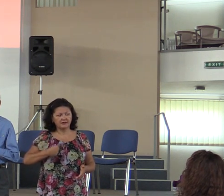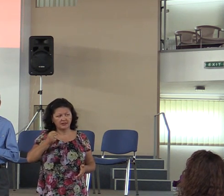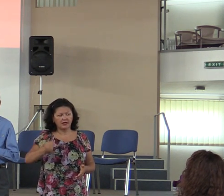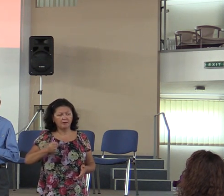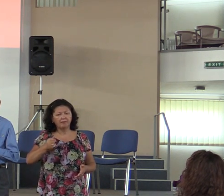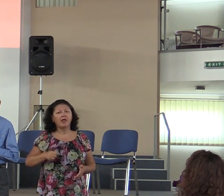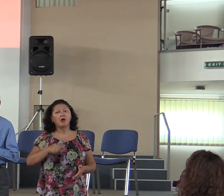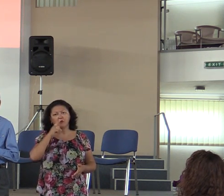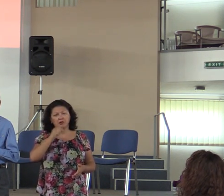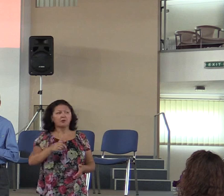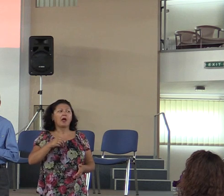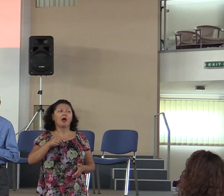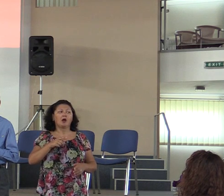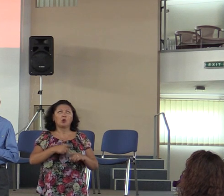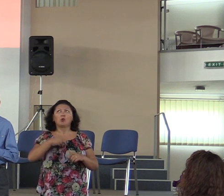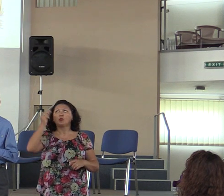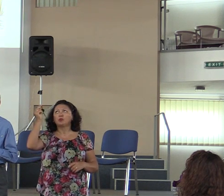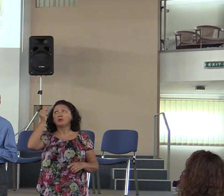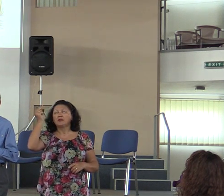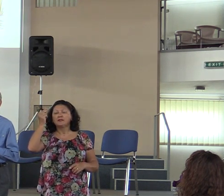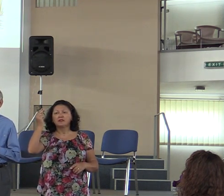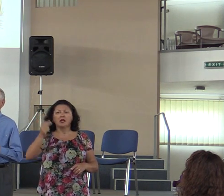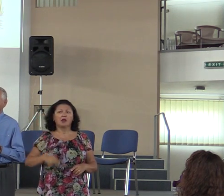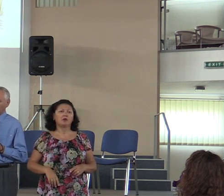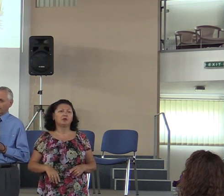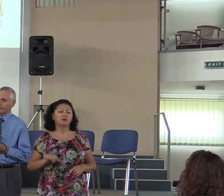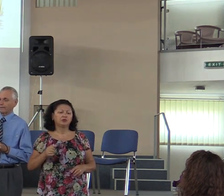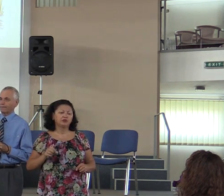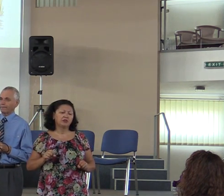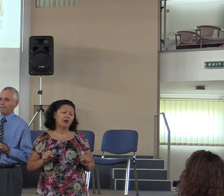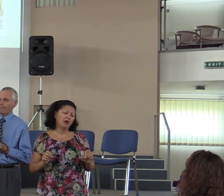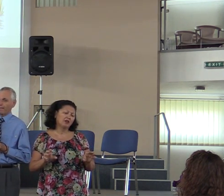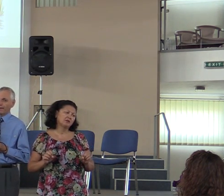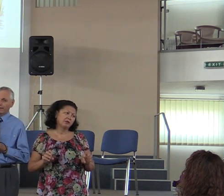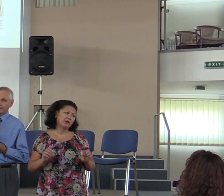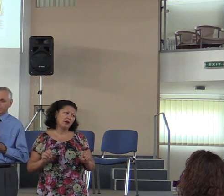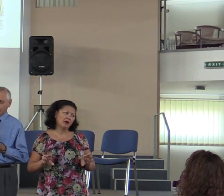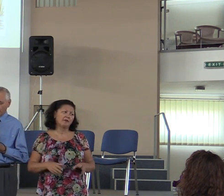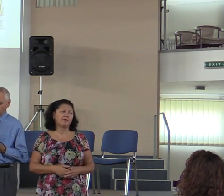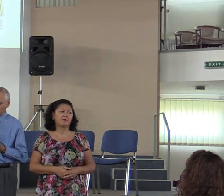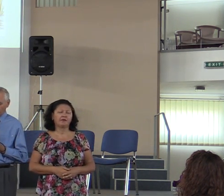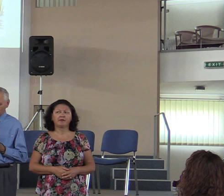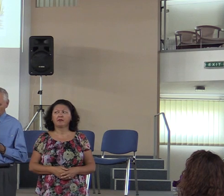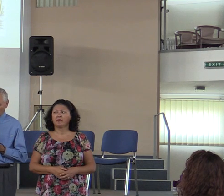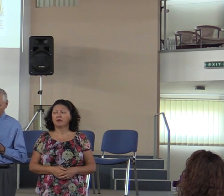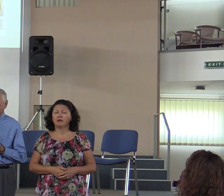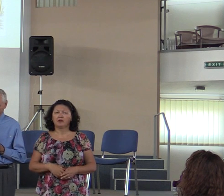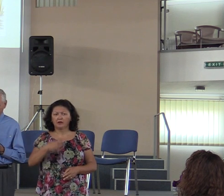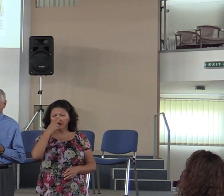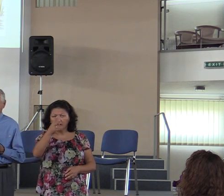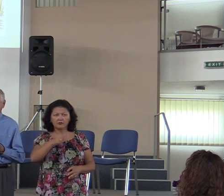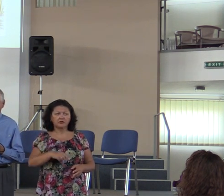vorbea cu Dumnezeu și îi explica câteva din simțămintele lui, spunea. And this is what it says. Și iată ce